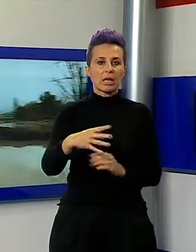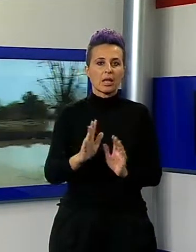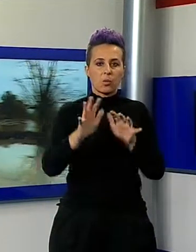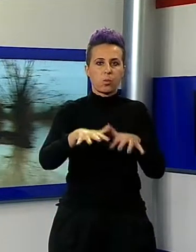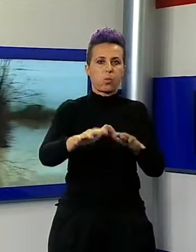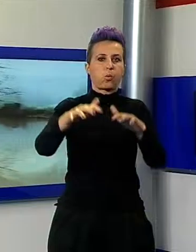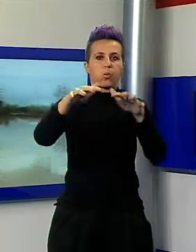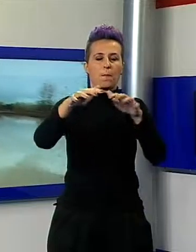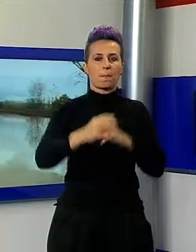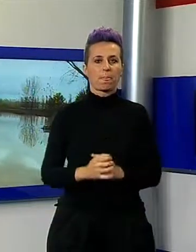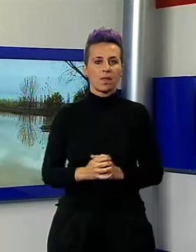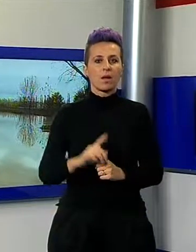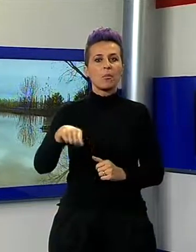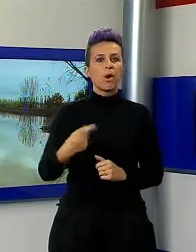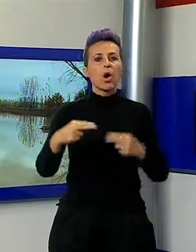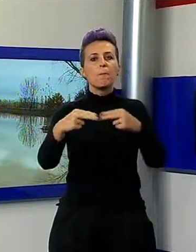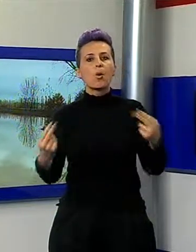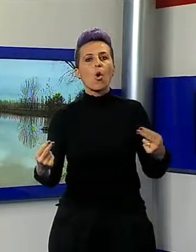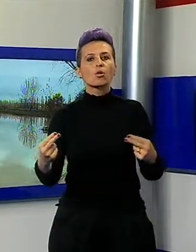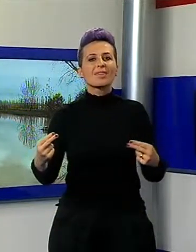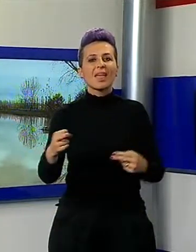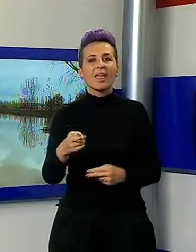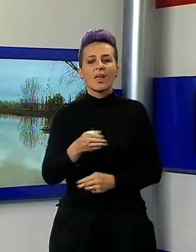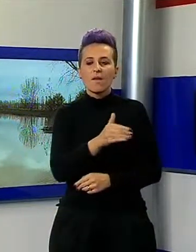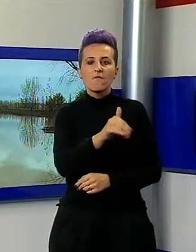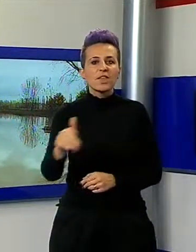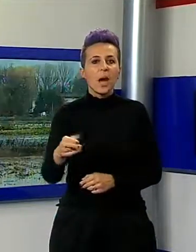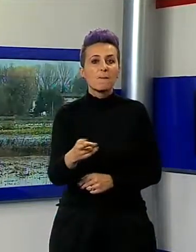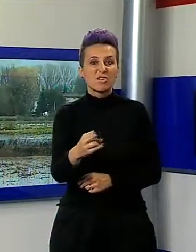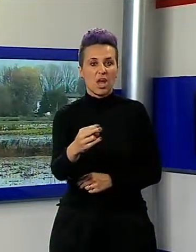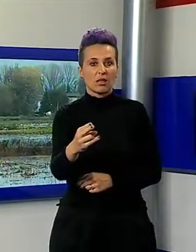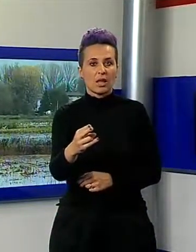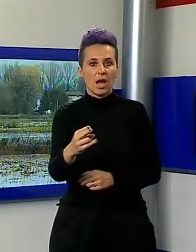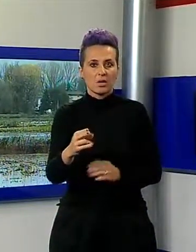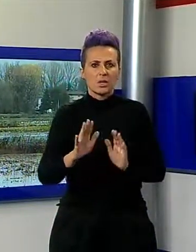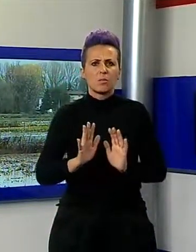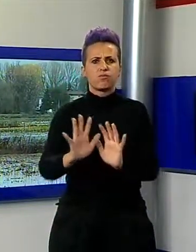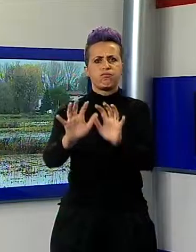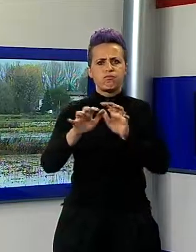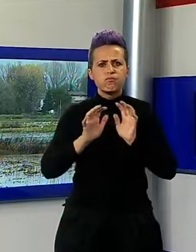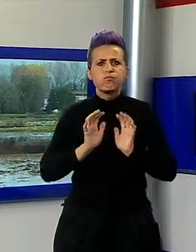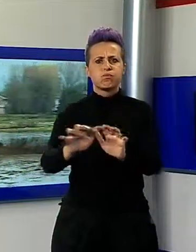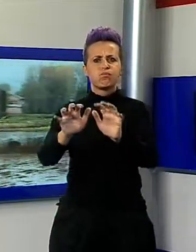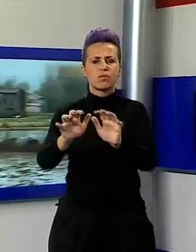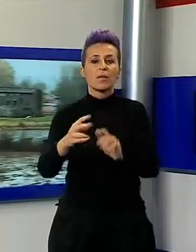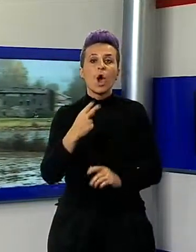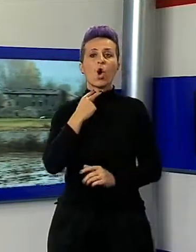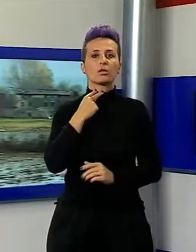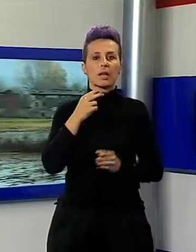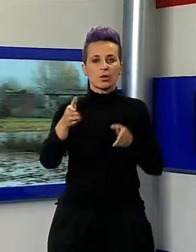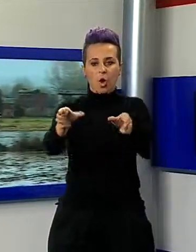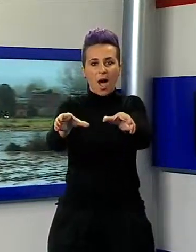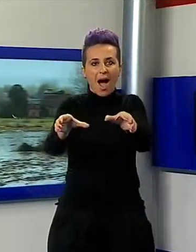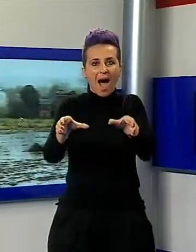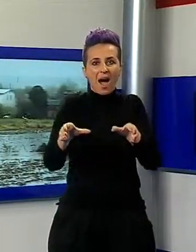pressione il ponte sulla via Pesciatina, tanto da rendere necessario il taglio dell'argine nell'area di Bonifica. La scropo precauzionale